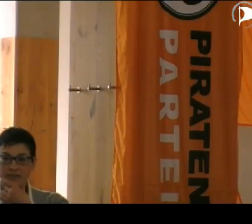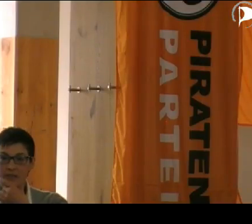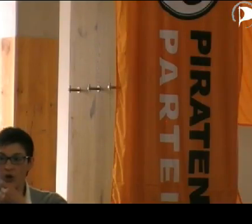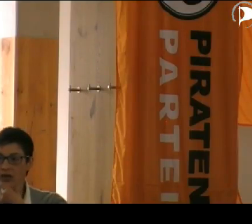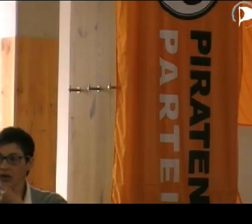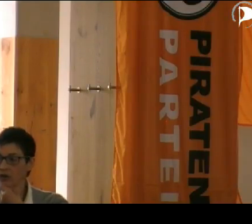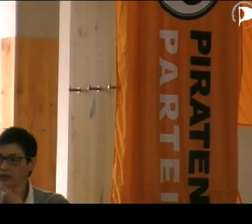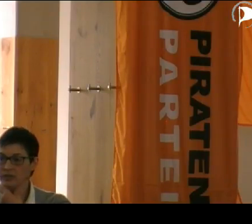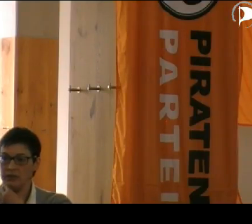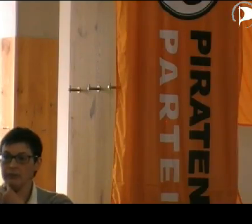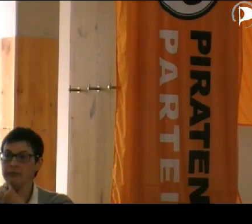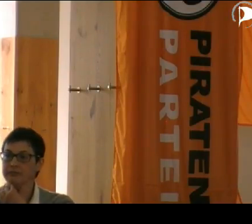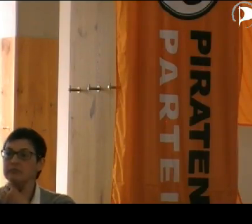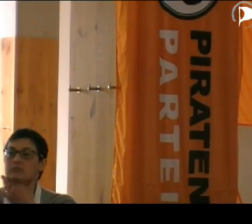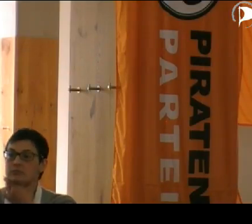gut so